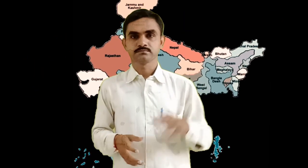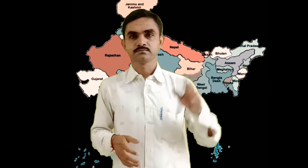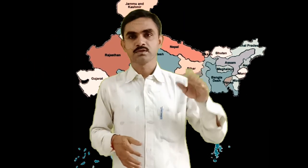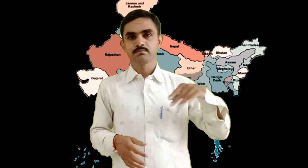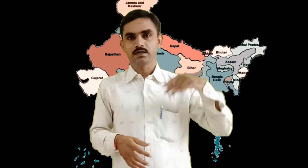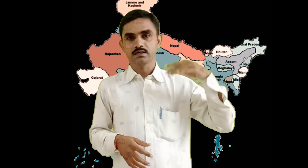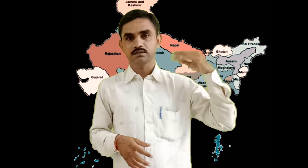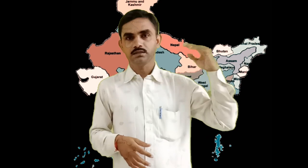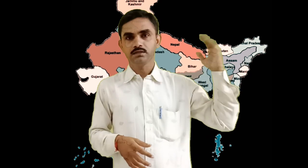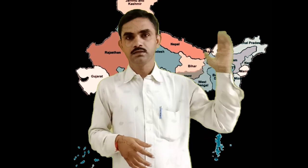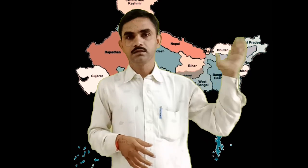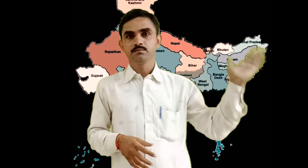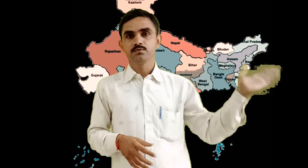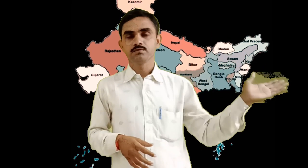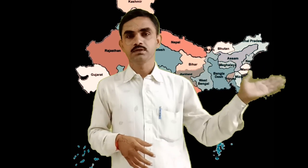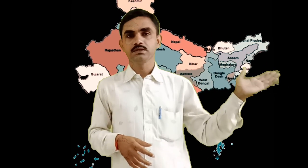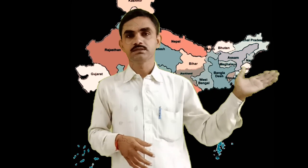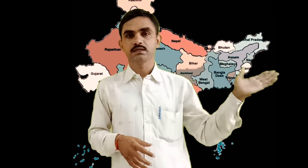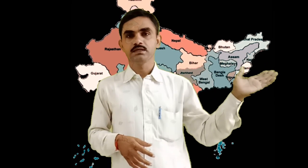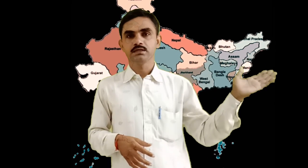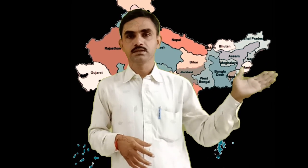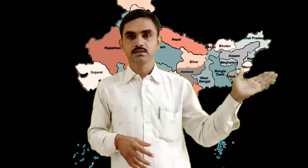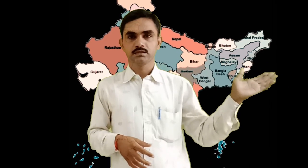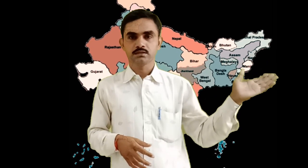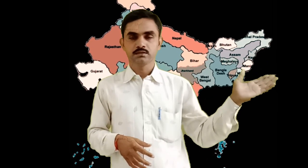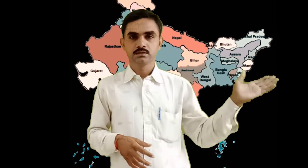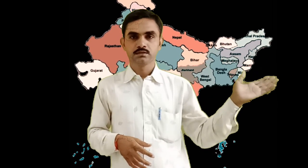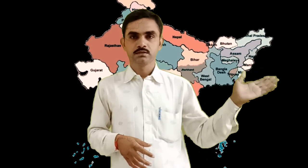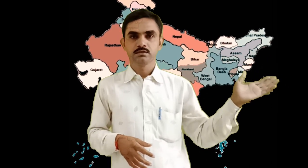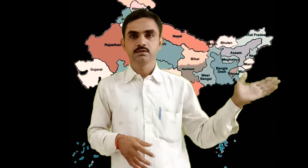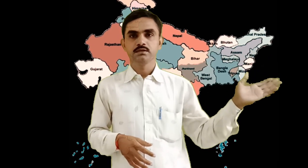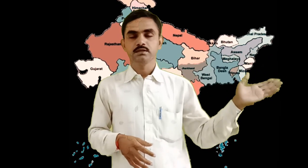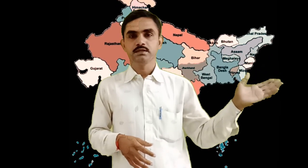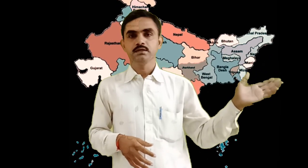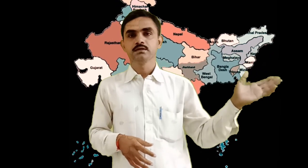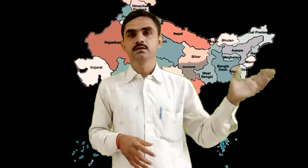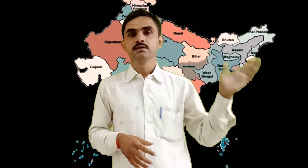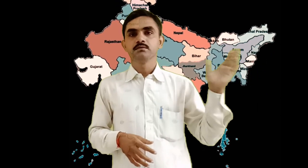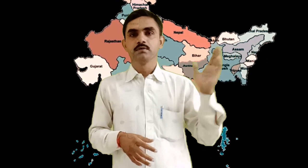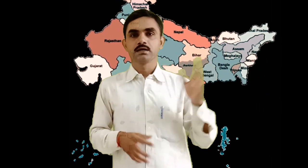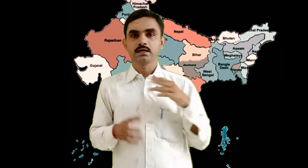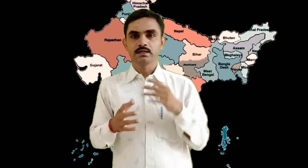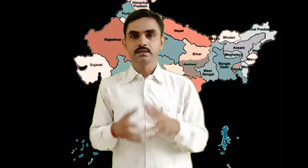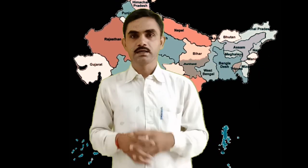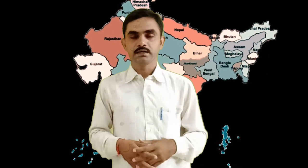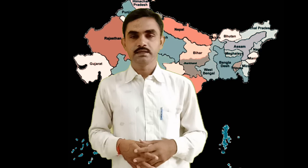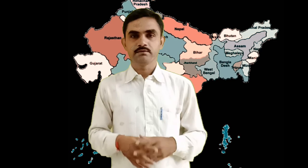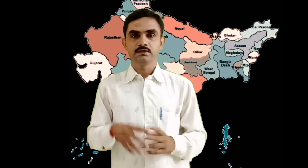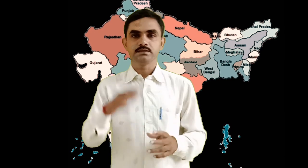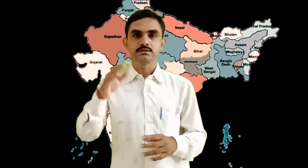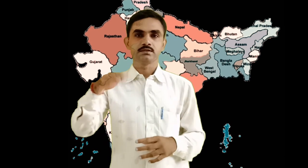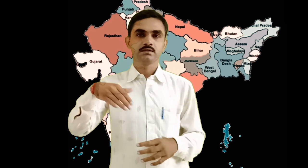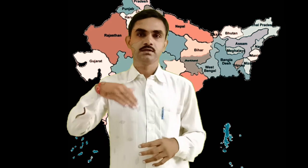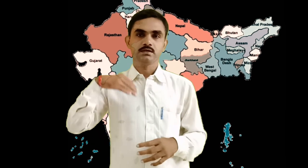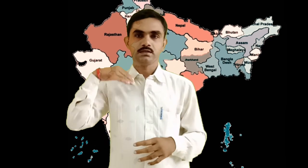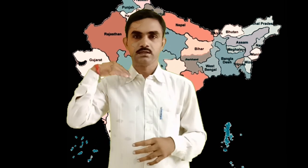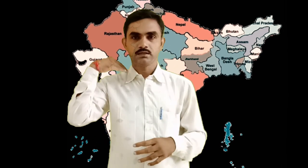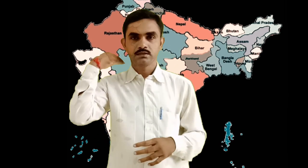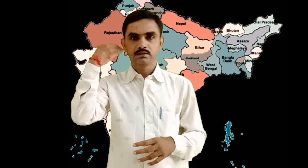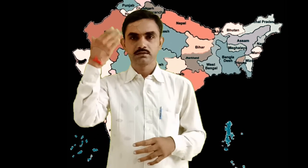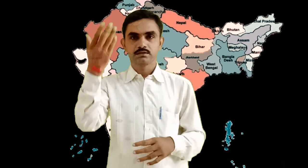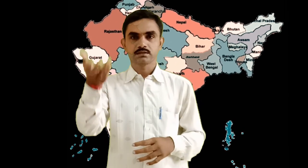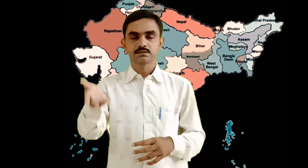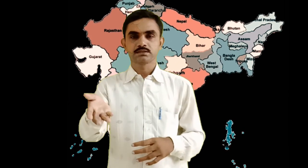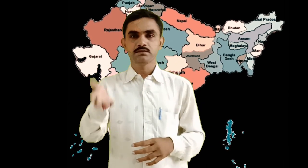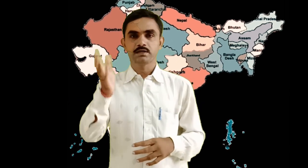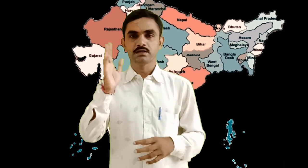છે, ભારતની પૂર્વ દિશાની અંદર એ બંગાળાની ખાડી આવેલી છે,